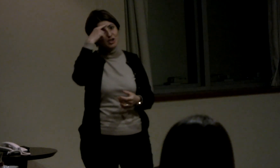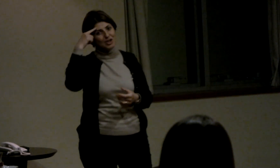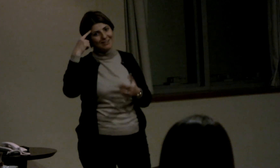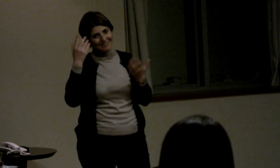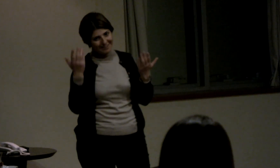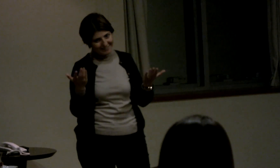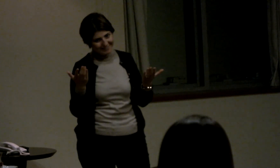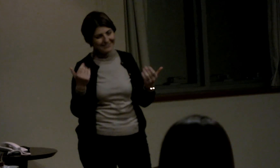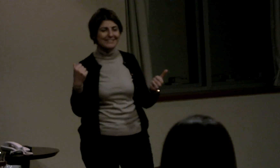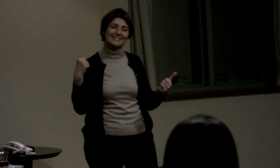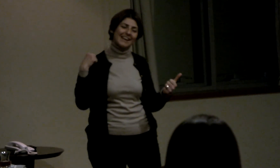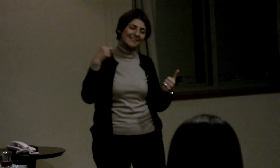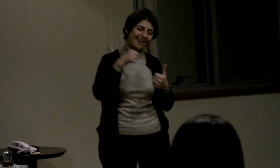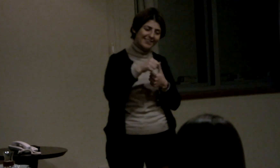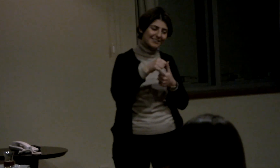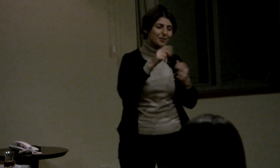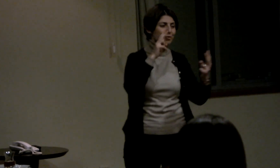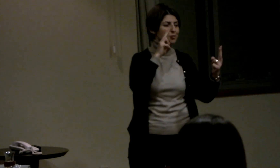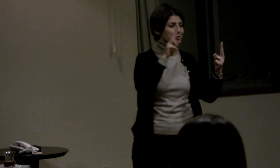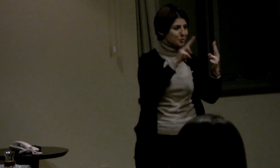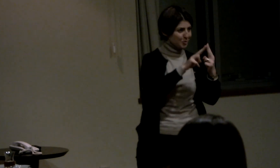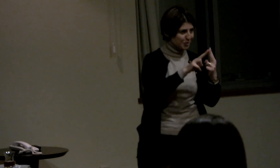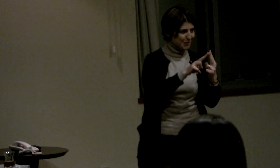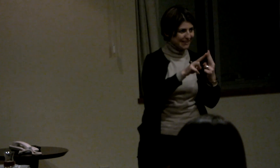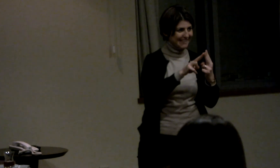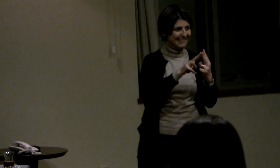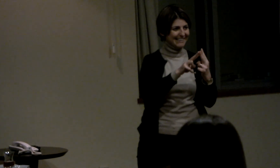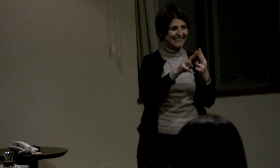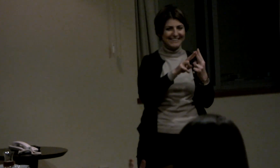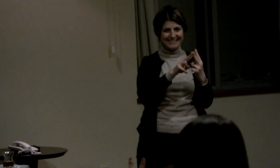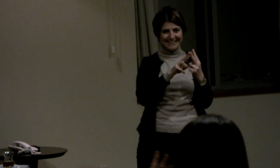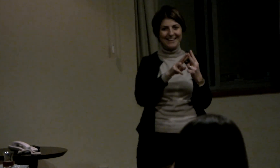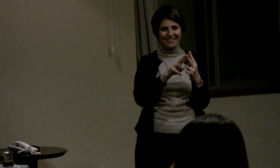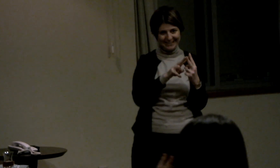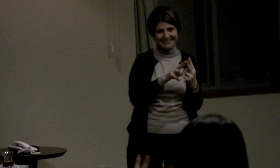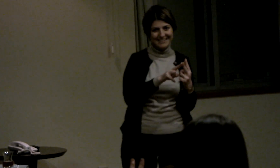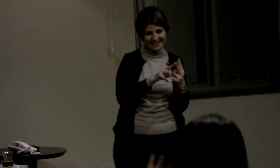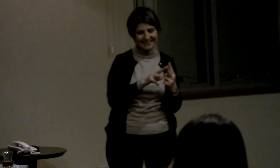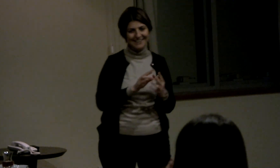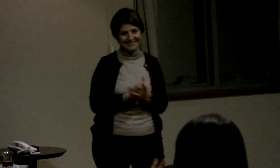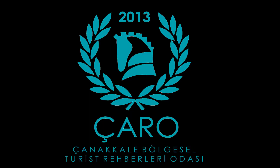İnşallah tekrar görüşürüz. Evet.